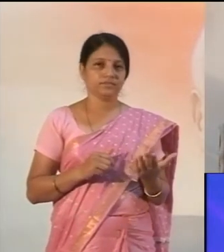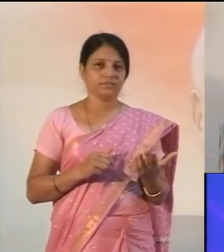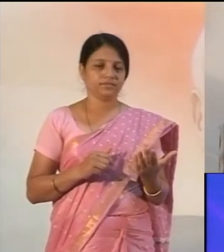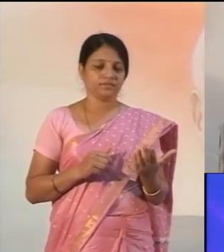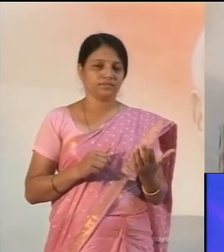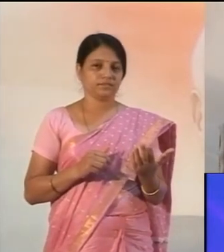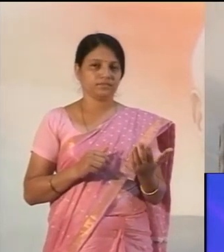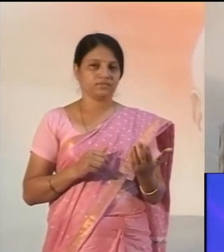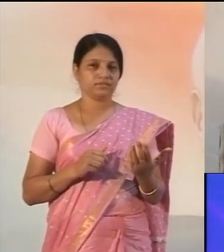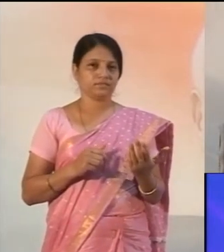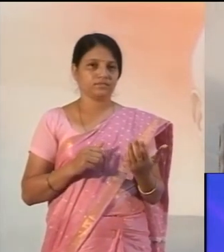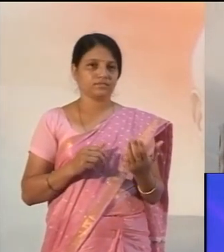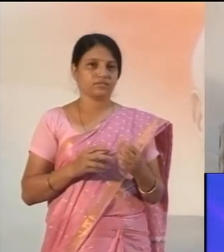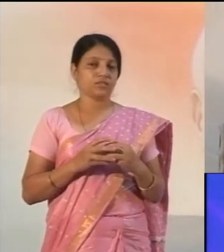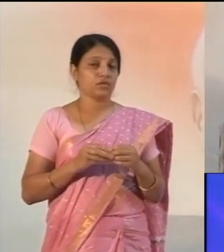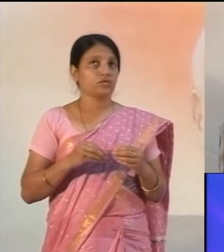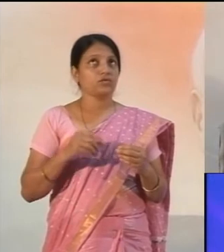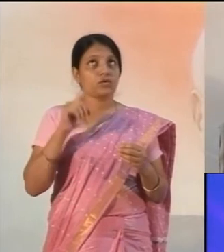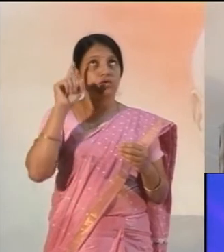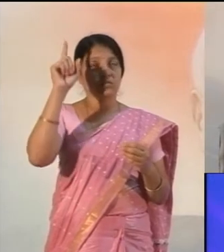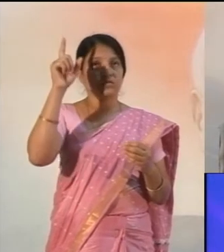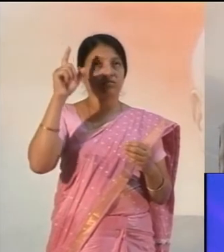और भगवान को याद करते करते